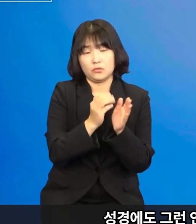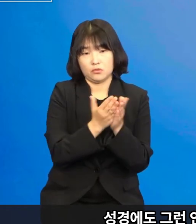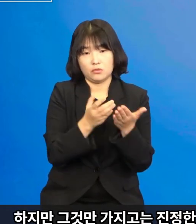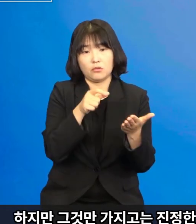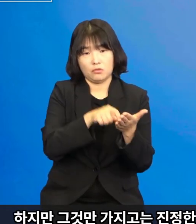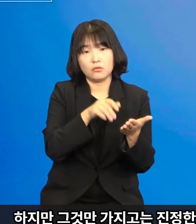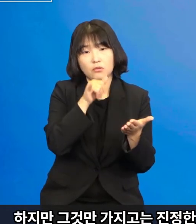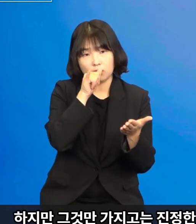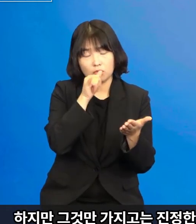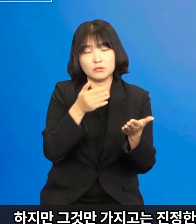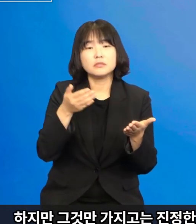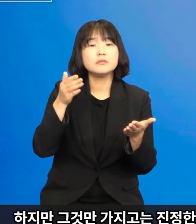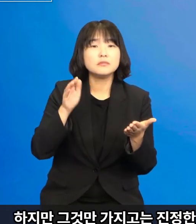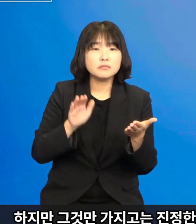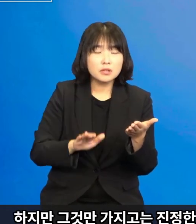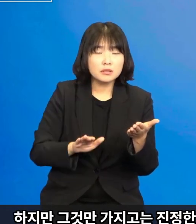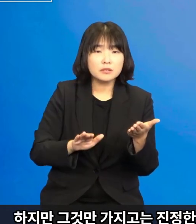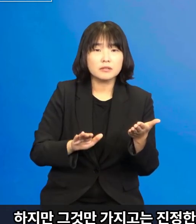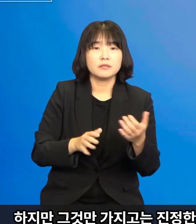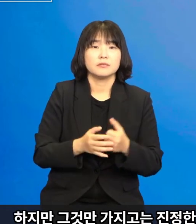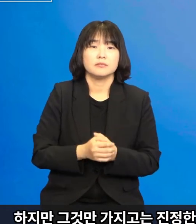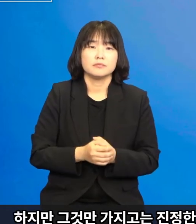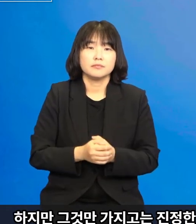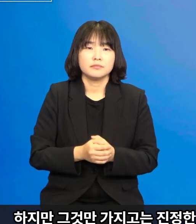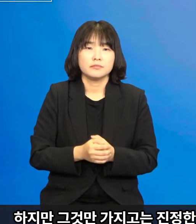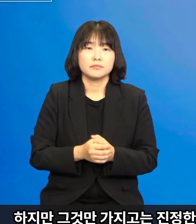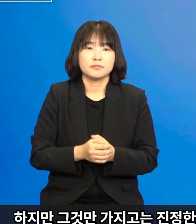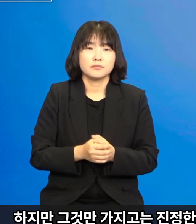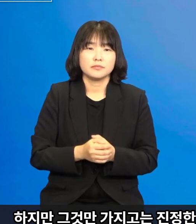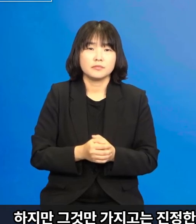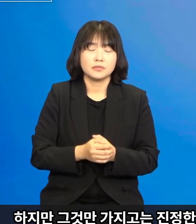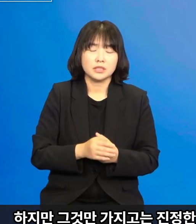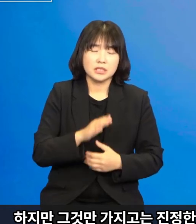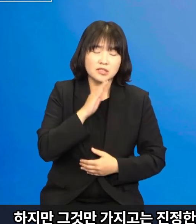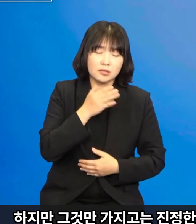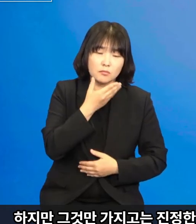나오니까요. 하지만 그것만 가지고는 진정한 복의